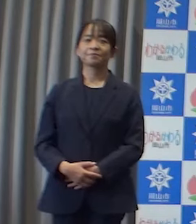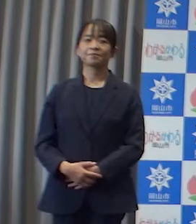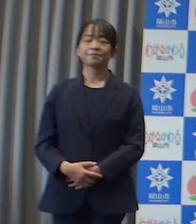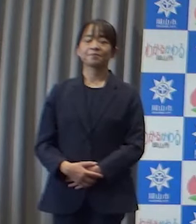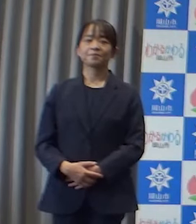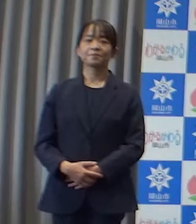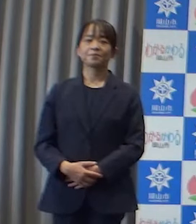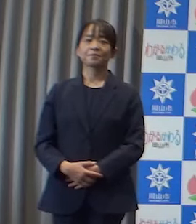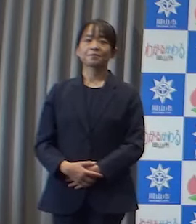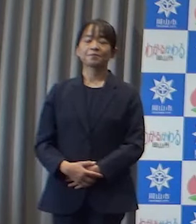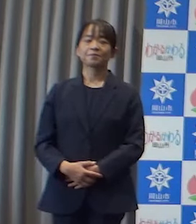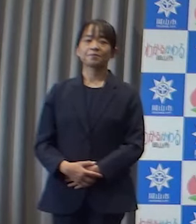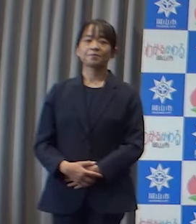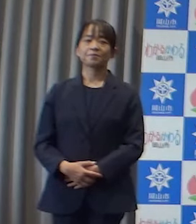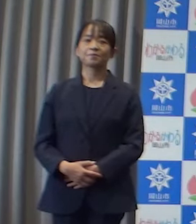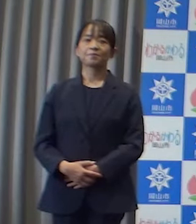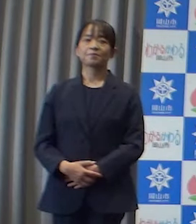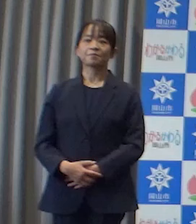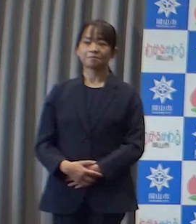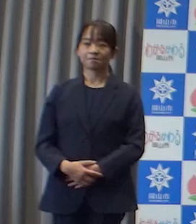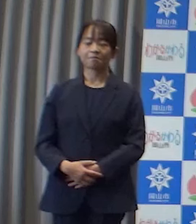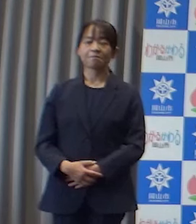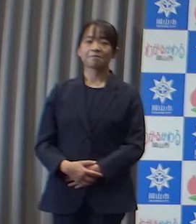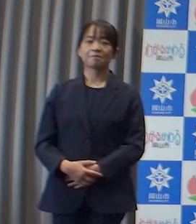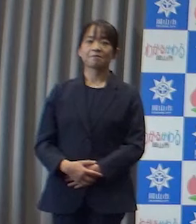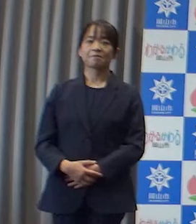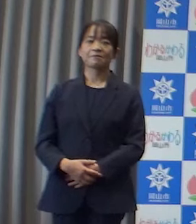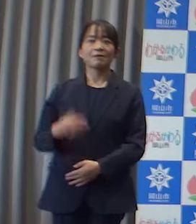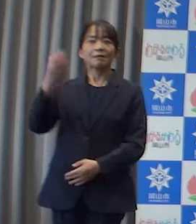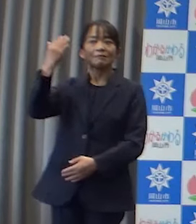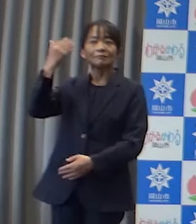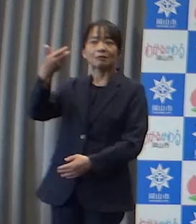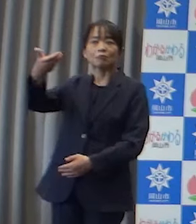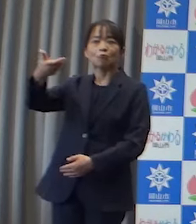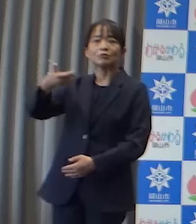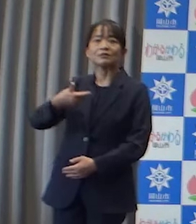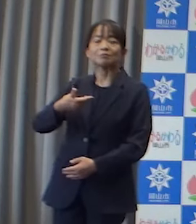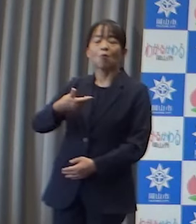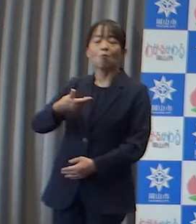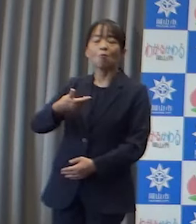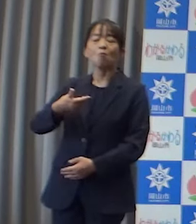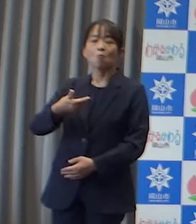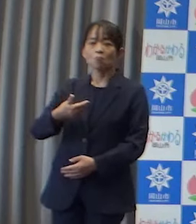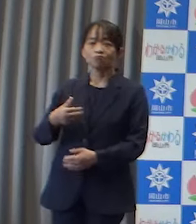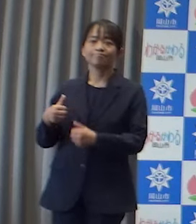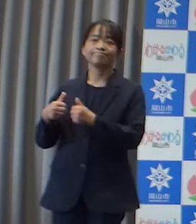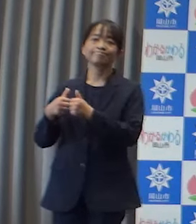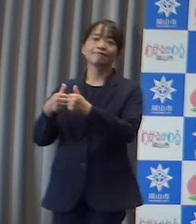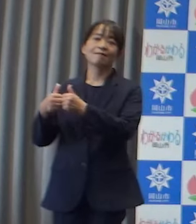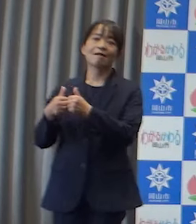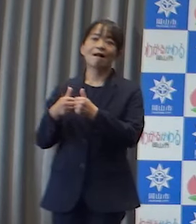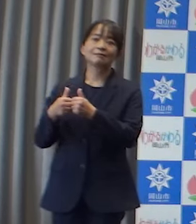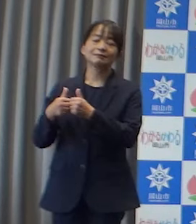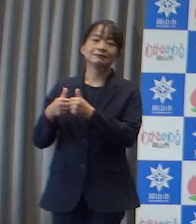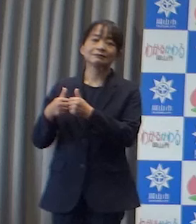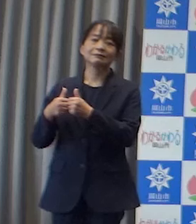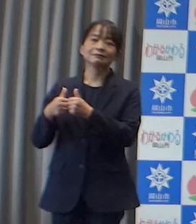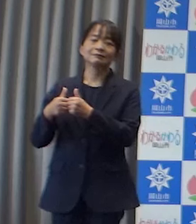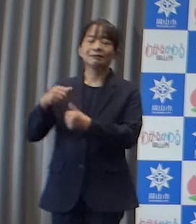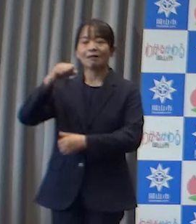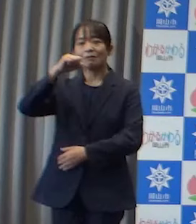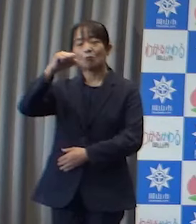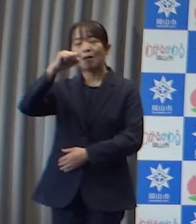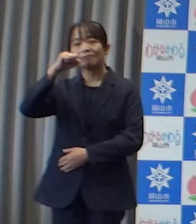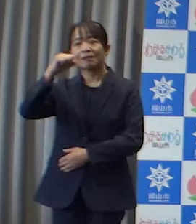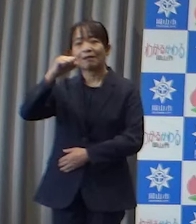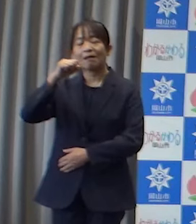私最初の竹下さんの質問に異議があったっていうように申し上げました。これは何かっていうと、